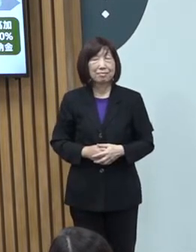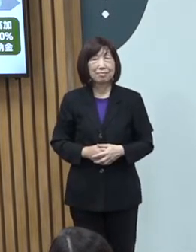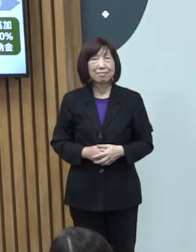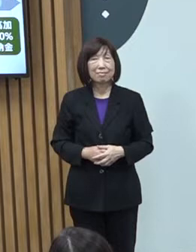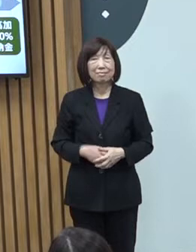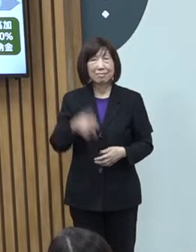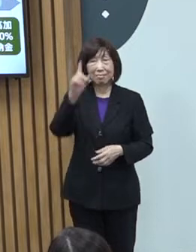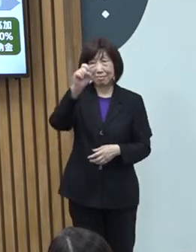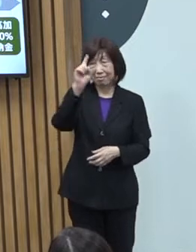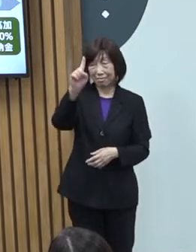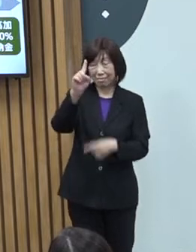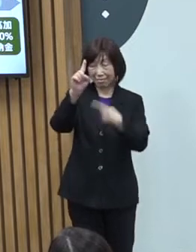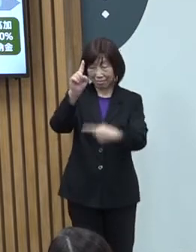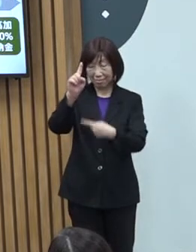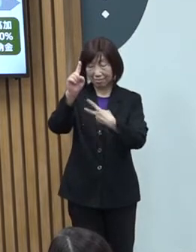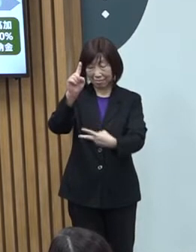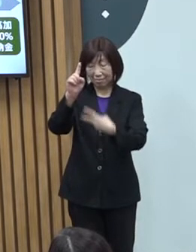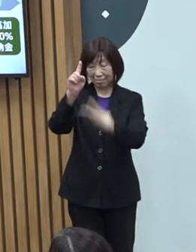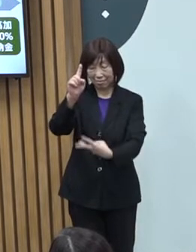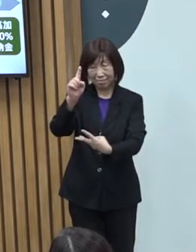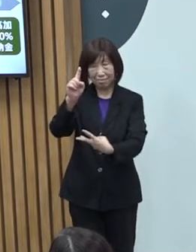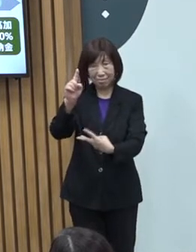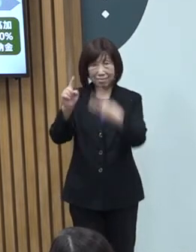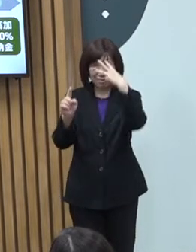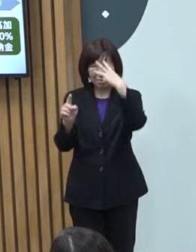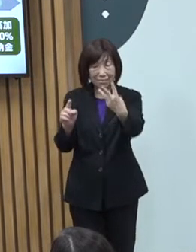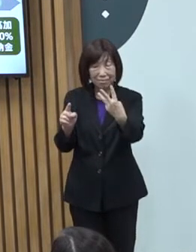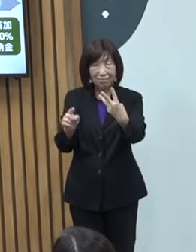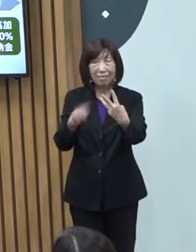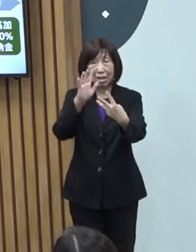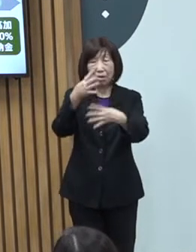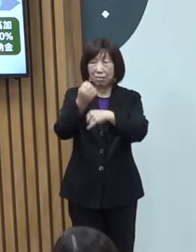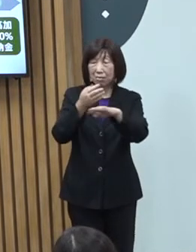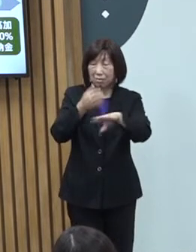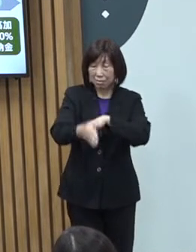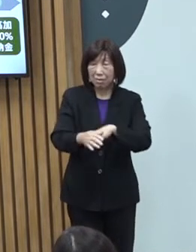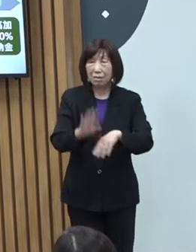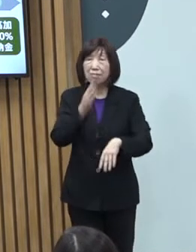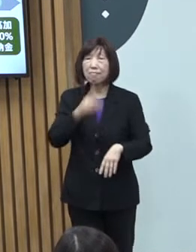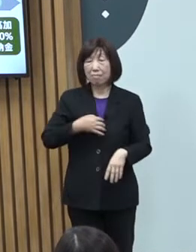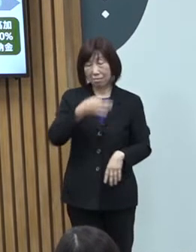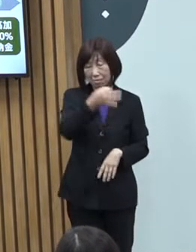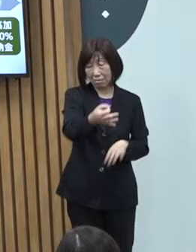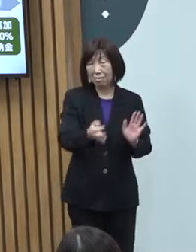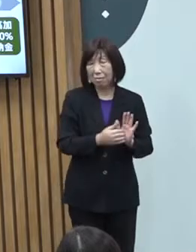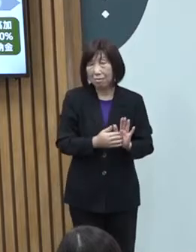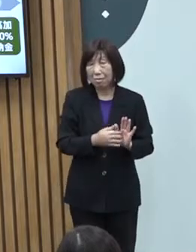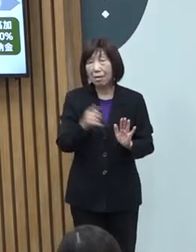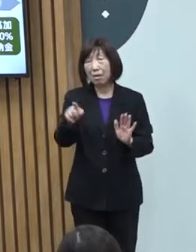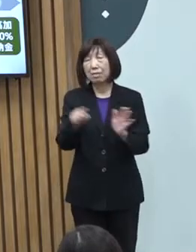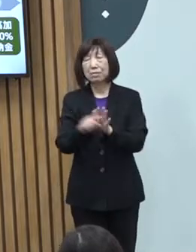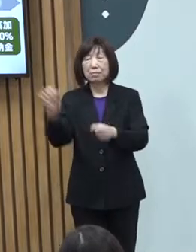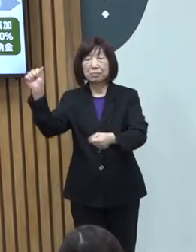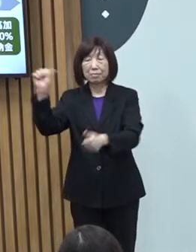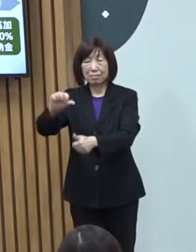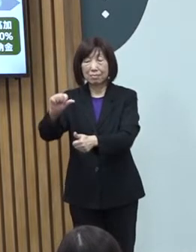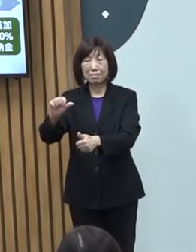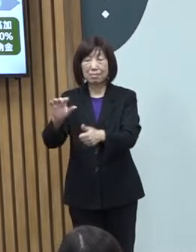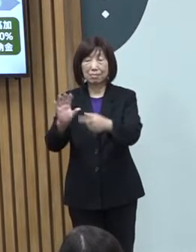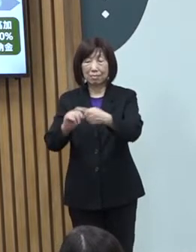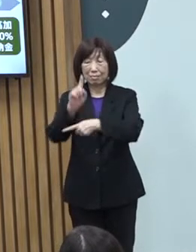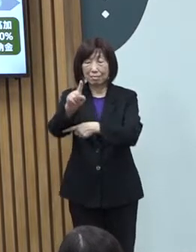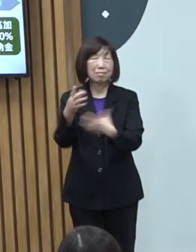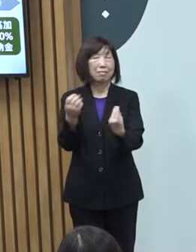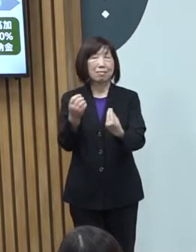在11月1日、2日、3日这3天虽然有预期，但是你去缴纳我们还是可以不加征滞纳金。